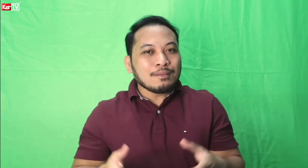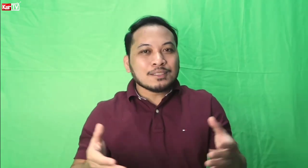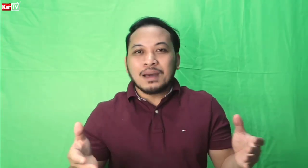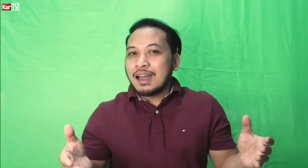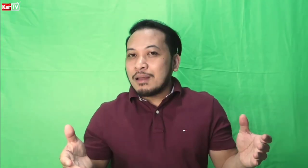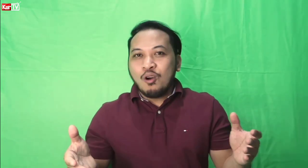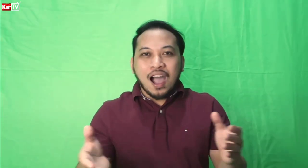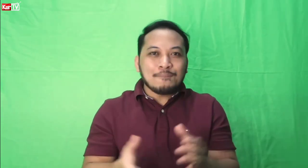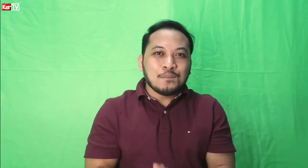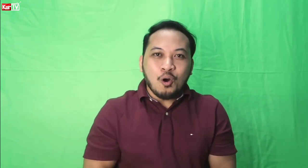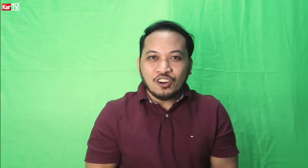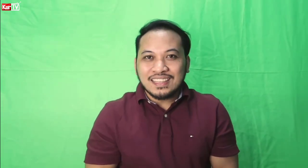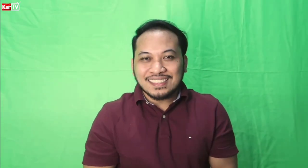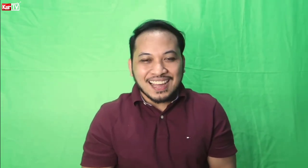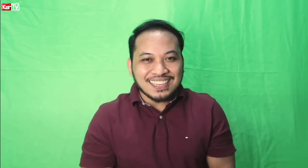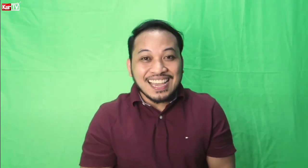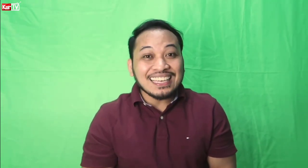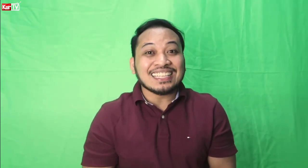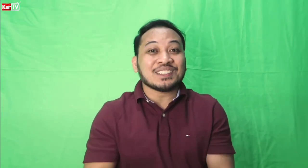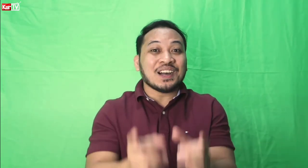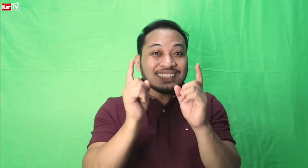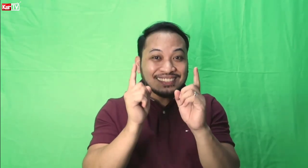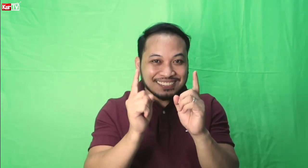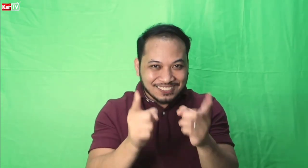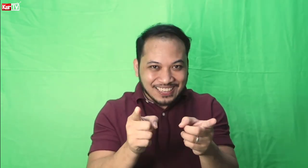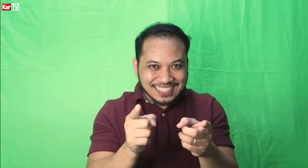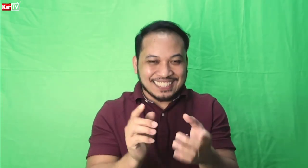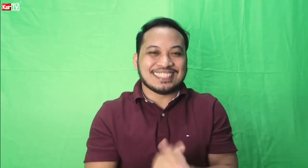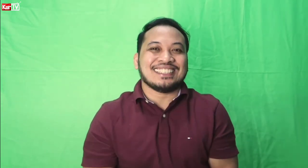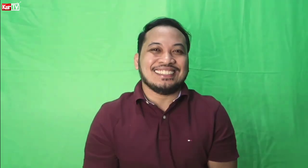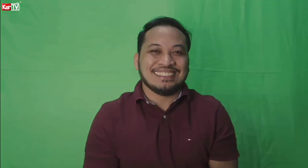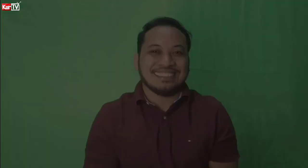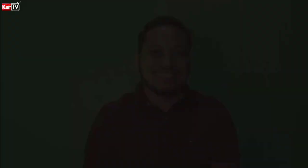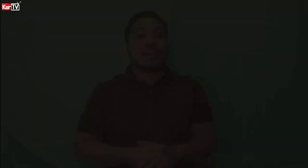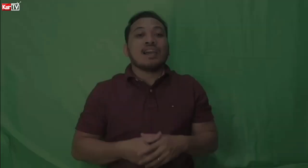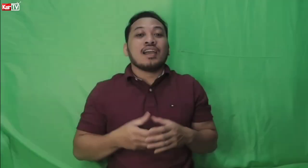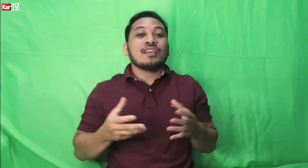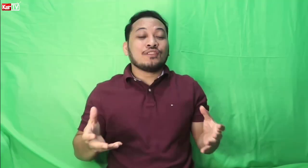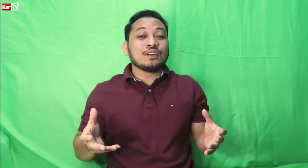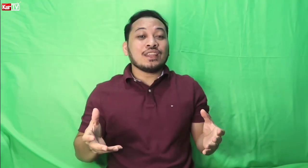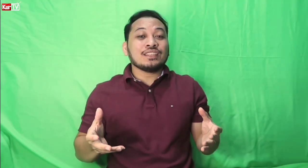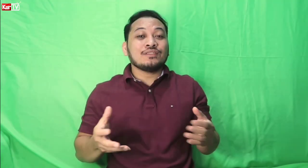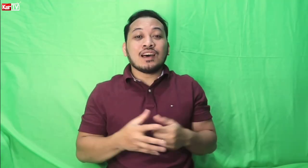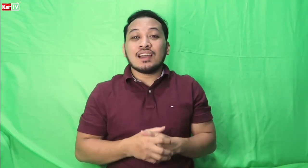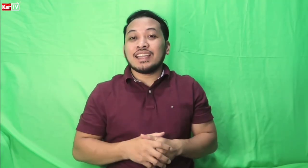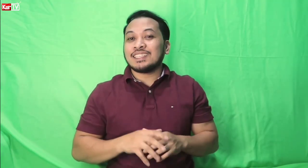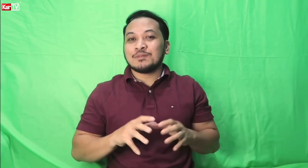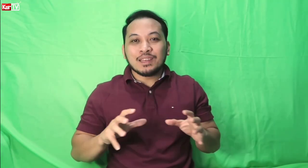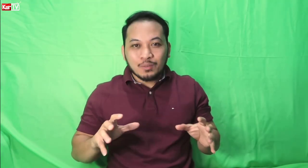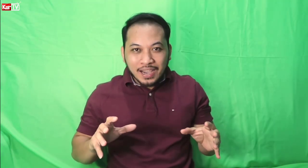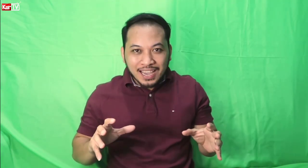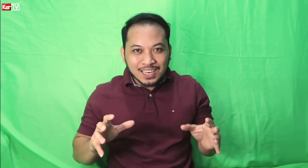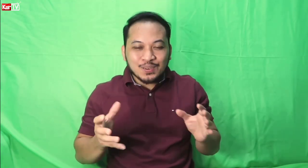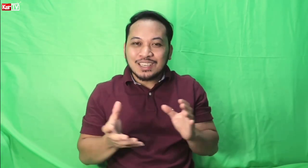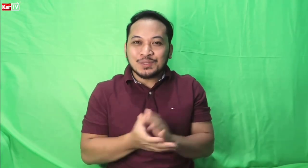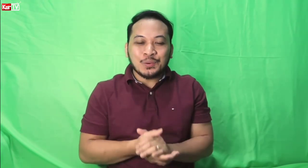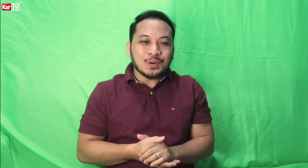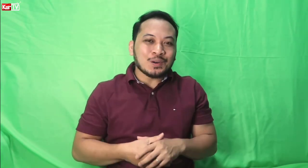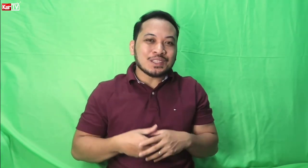mas malaman mo ang buong detalye niyan, let's all watch this. And for today's vlog, it's been a while nung nagturo ako sa